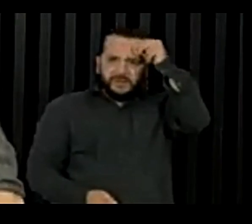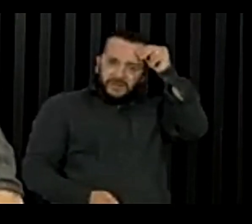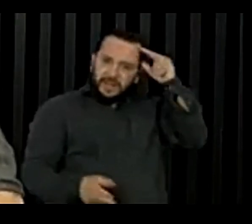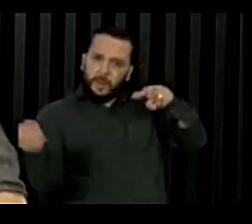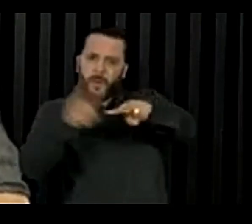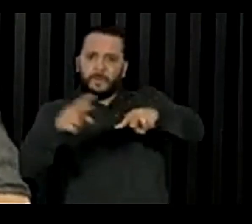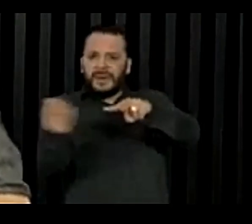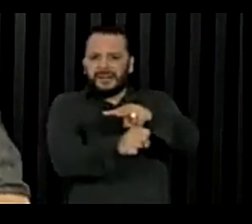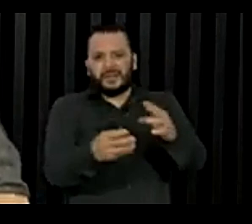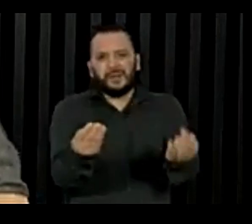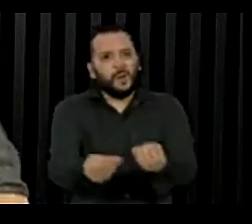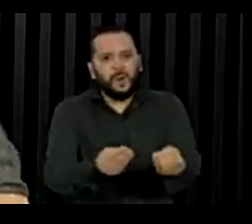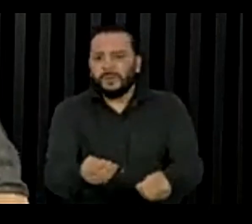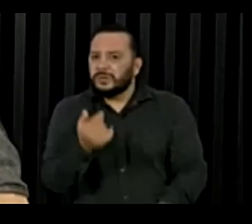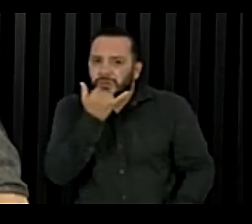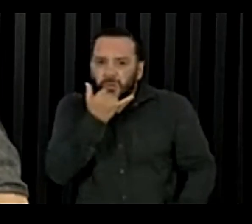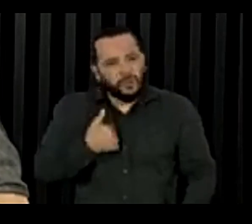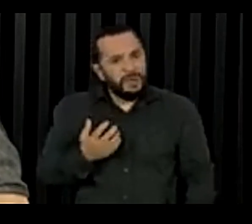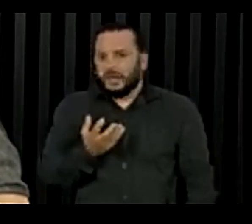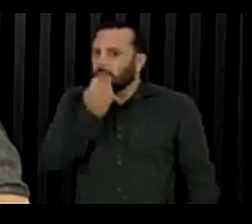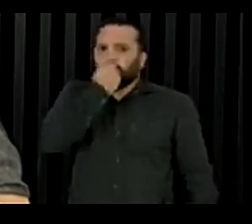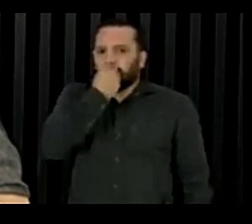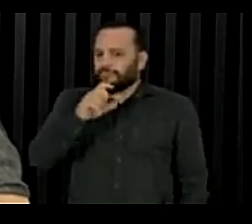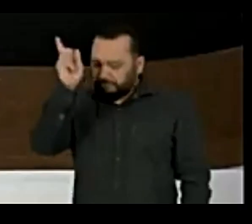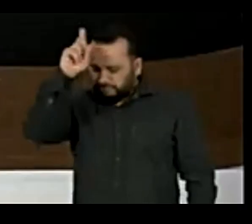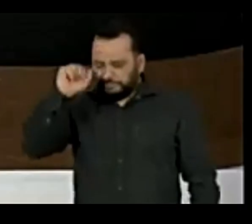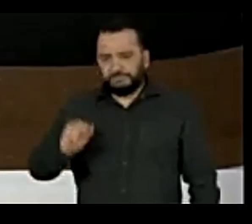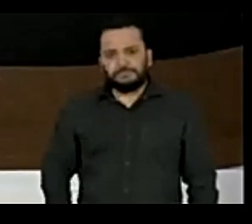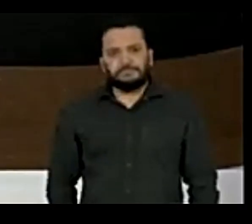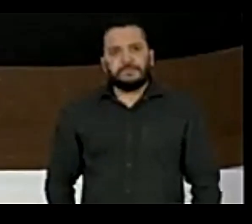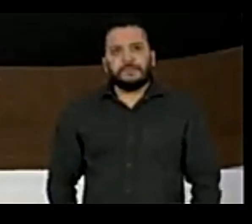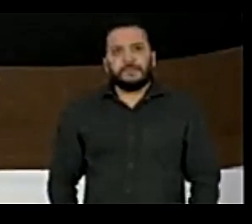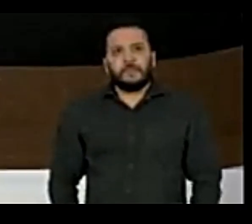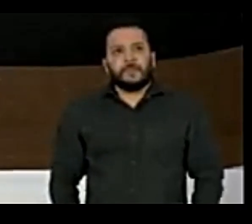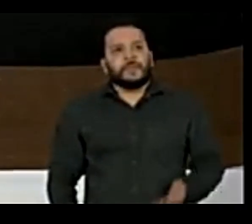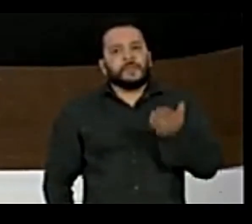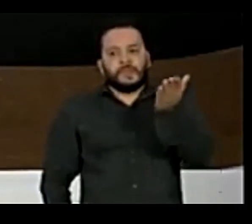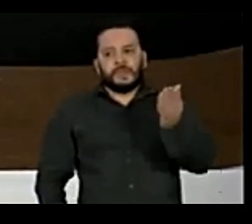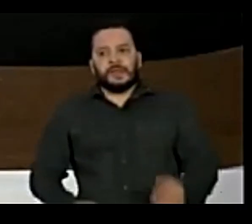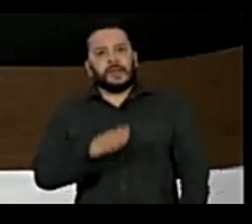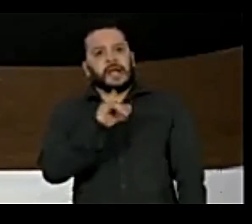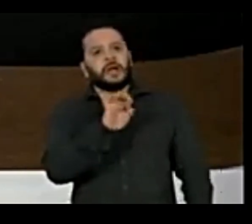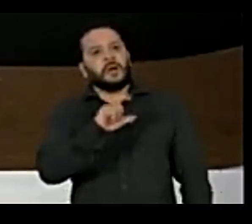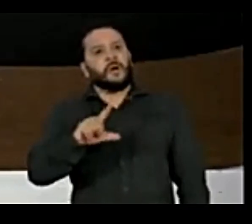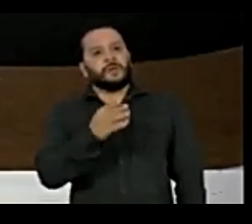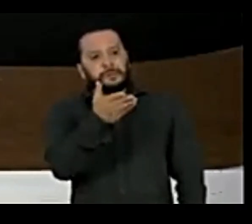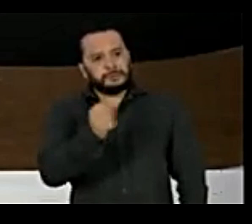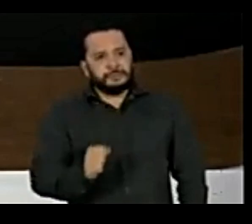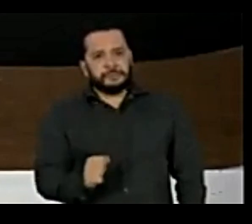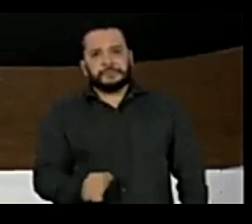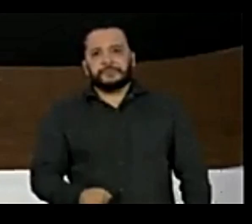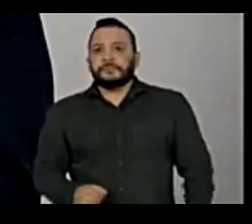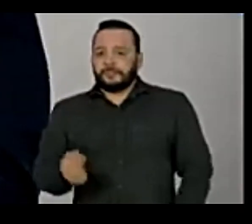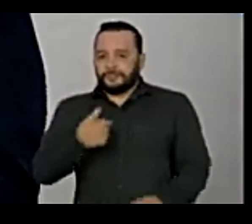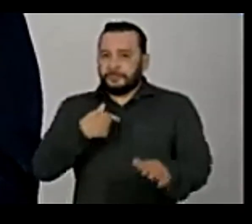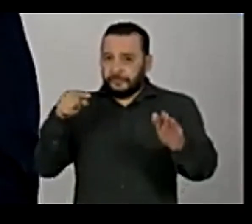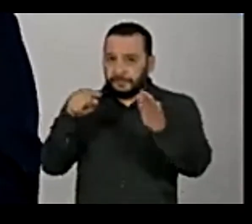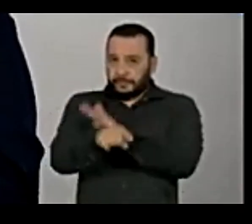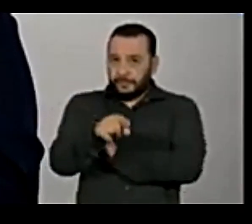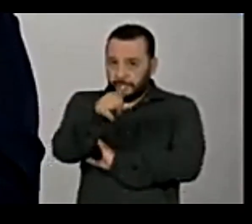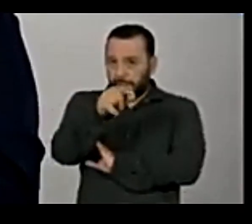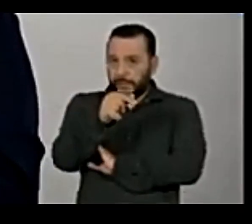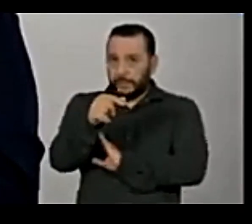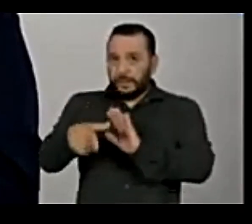o silêncio já não é mais uma opção. Essa é a minha concepção. Boa. Carol, por favor. Felipe, antes de fazer minha pergunta, na verdade, eu queria que